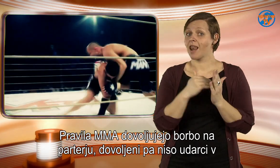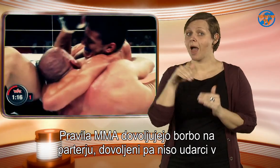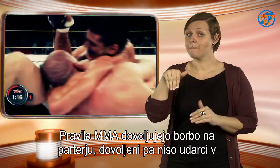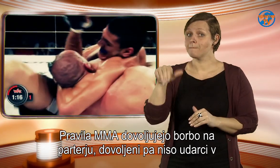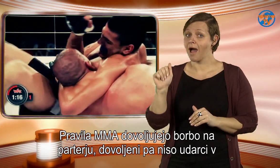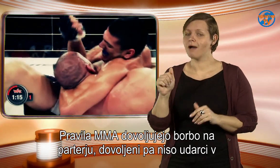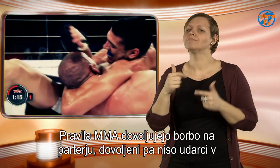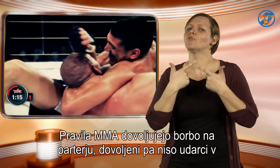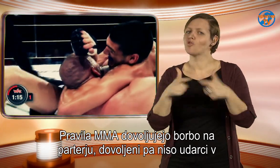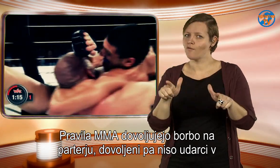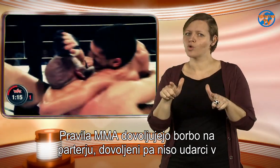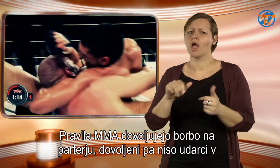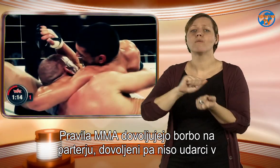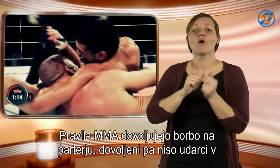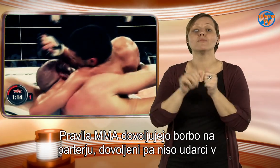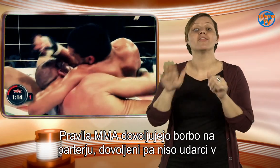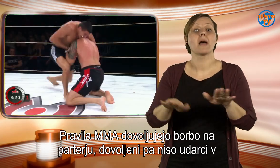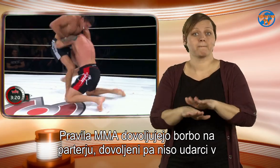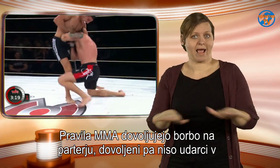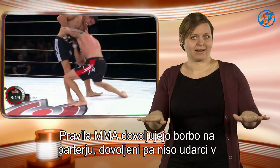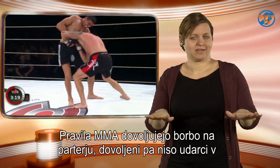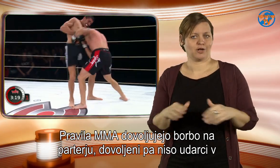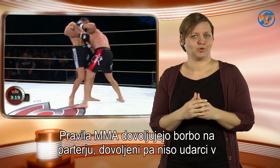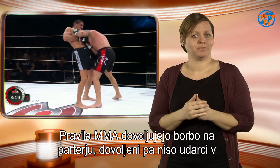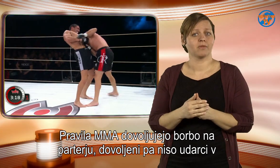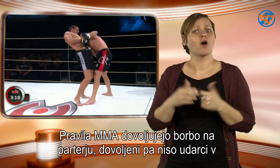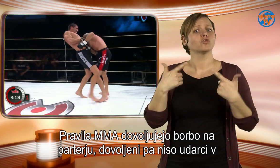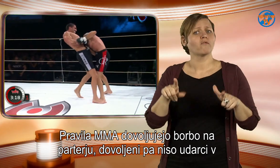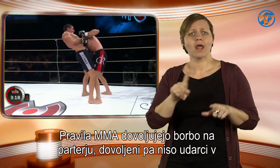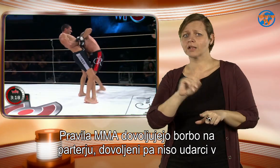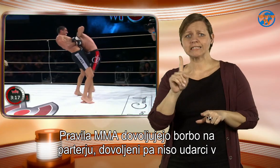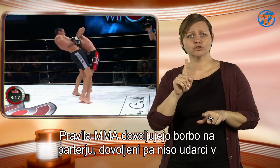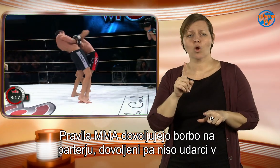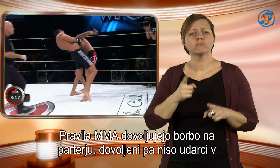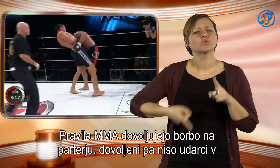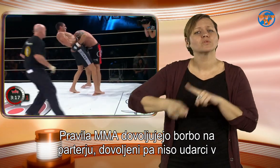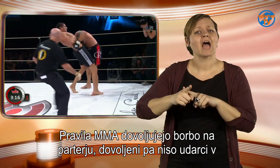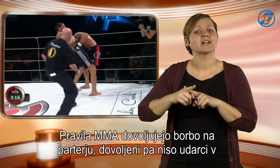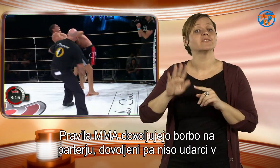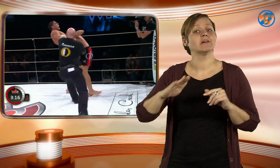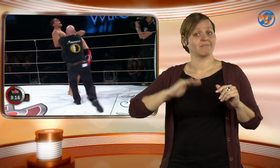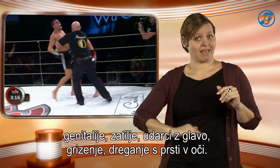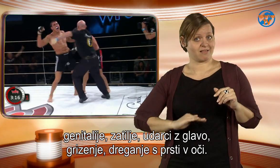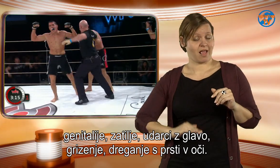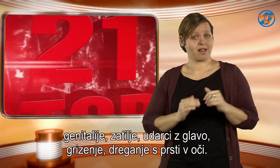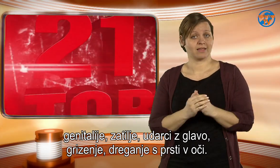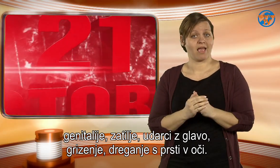Pravila MMA dovoljujejo borbo na parterju, dovoljeni pa niso udarci v genitalije, zatilje, udarci z